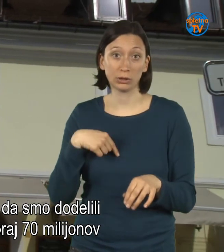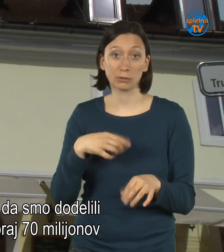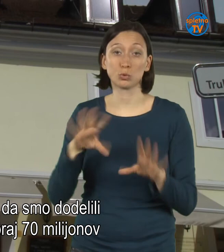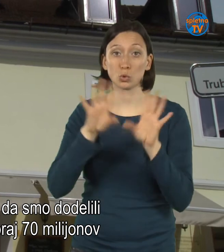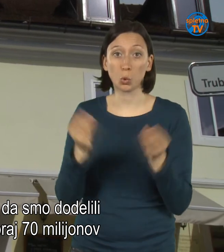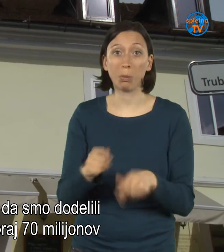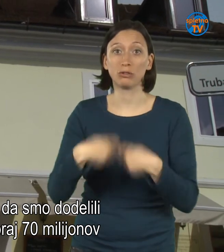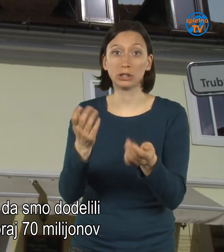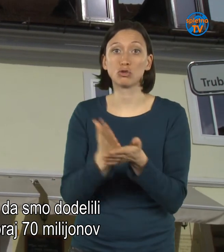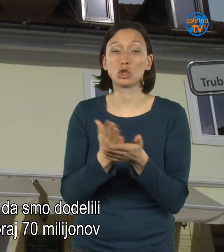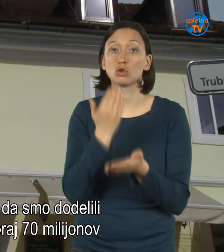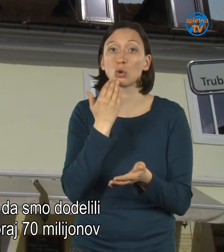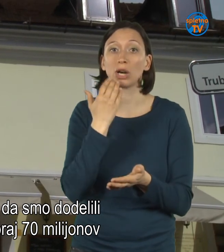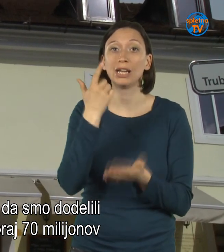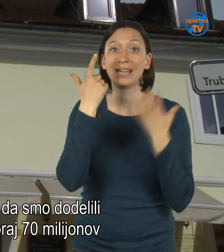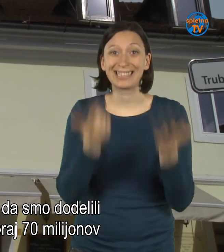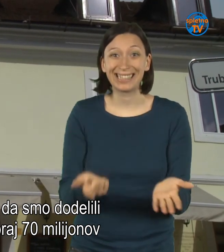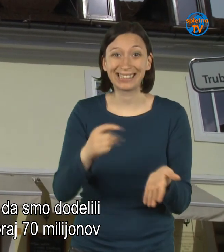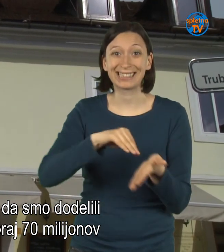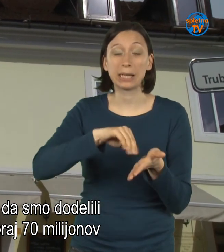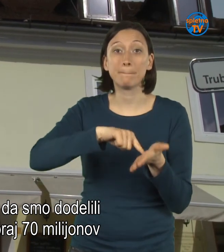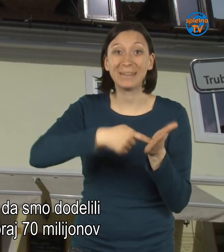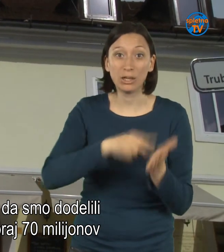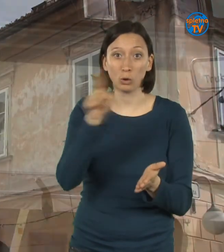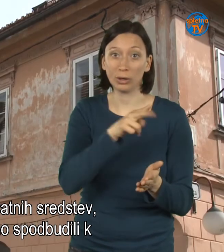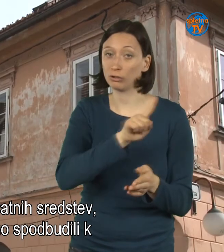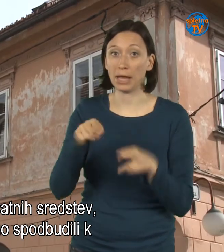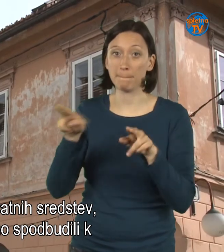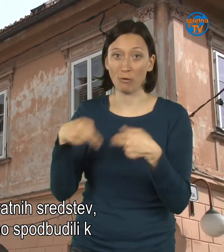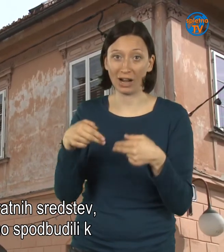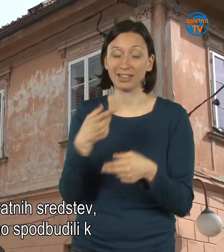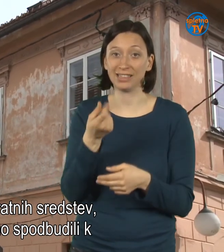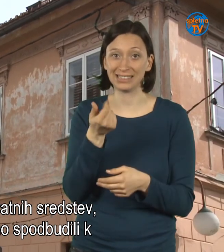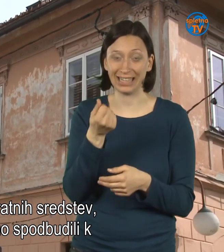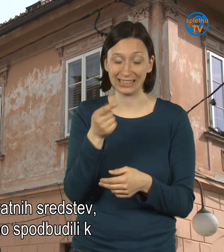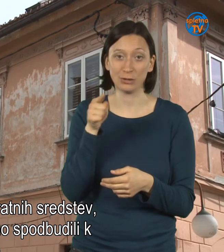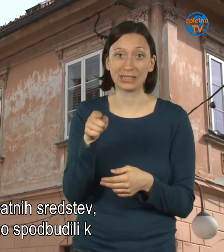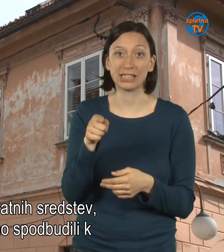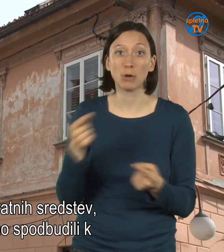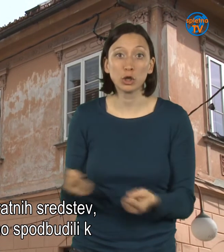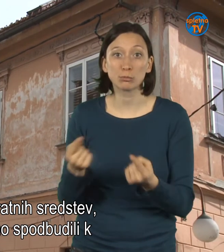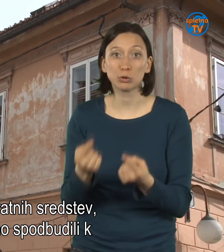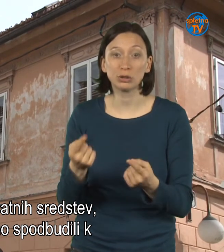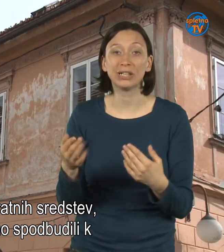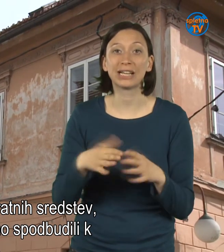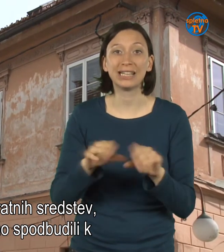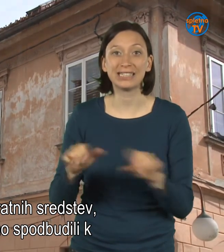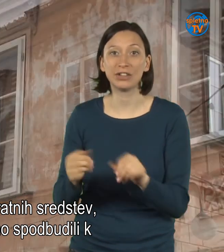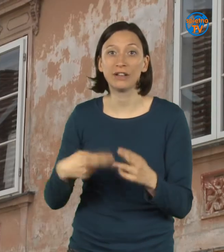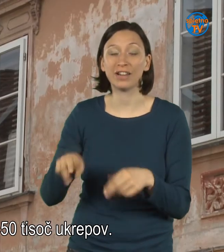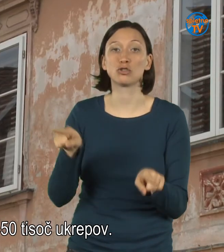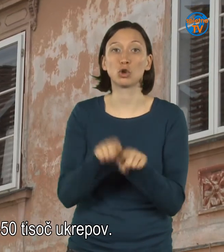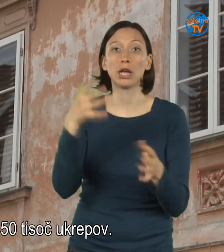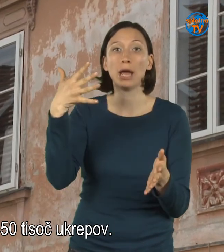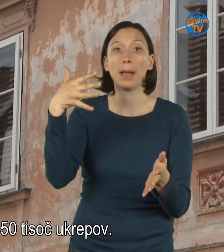Ugotavljamo, da smo skupaj dodelili že skoraj 70 milijonov evrov nepovratnih sredstev, s tem pa smo spodbudili